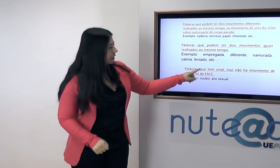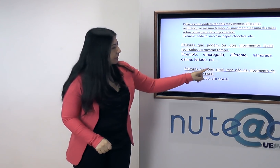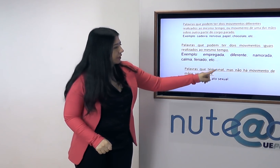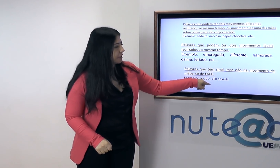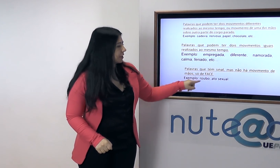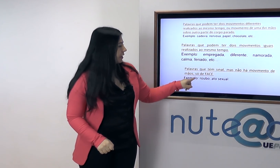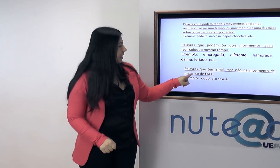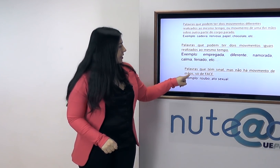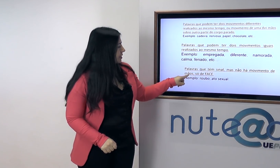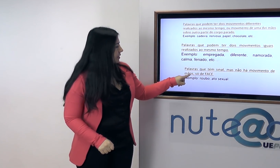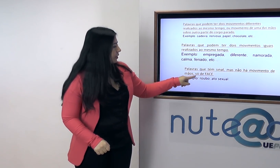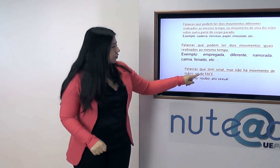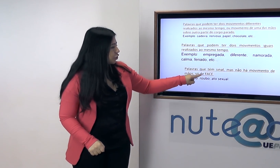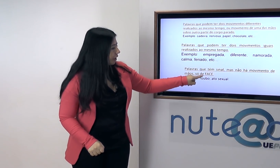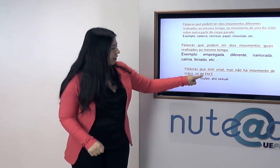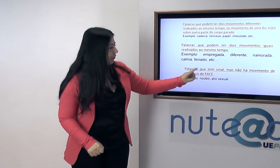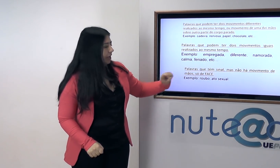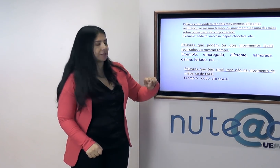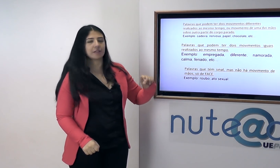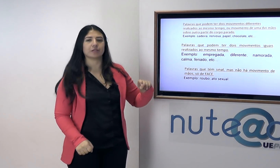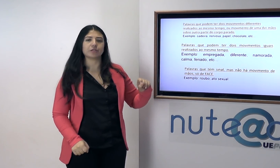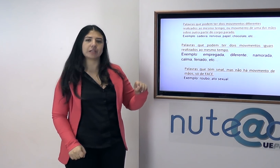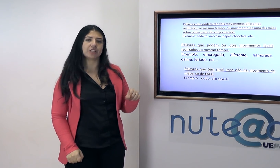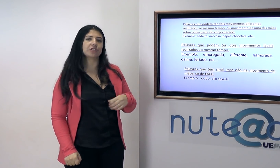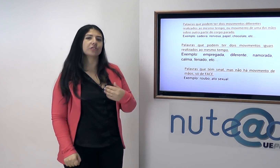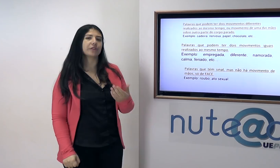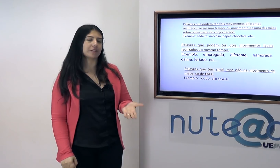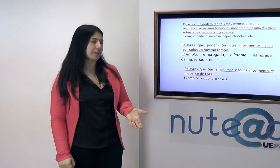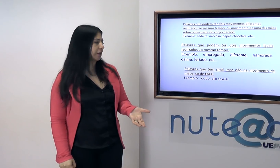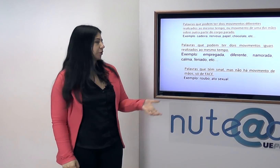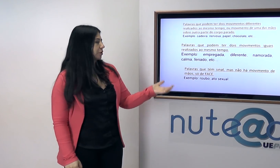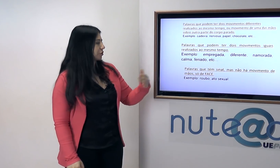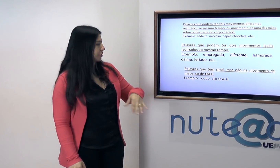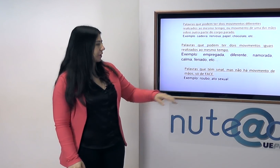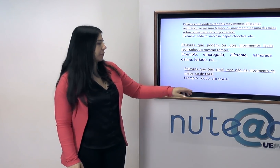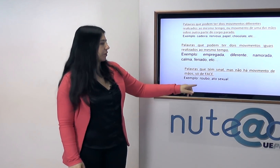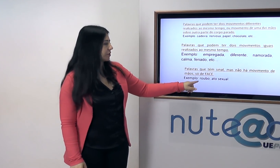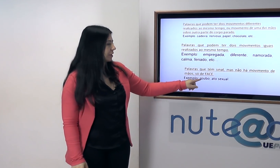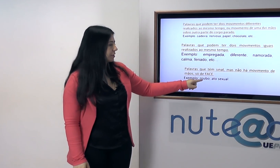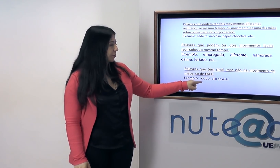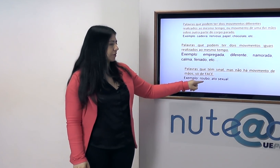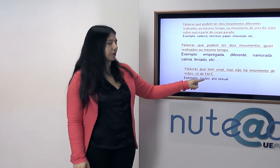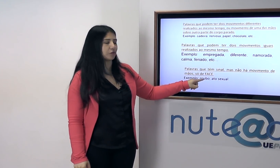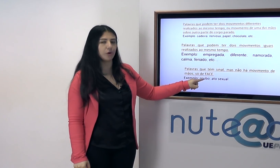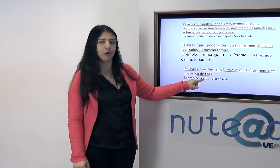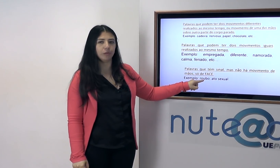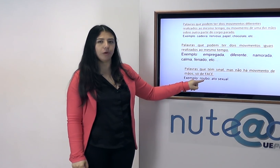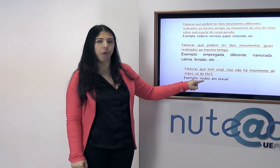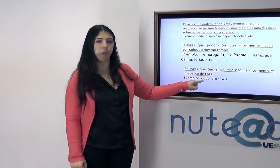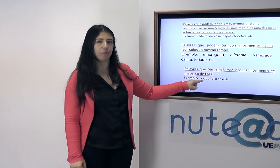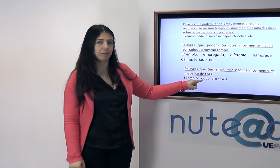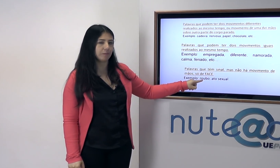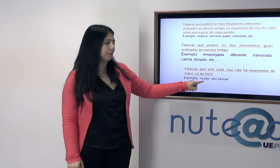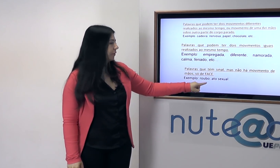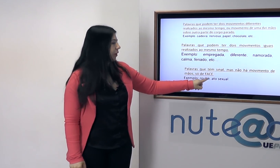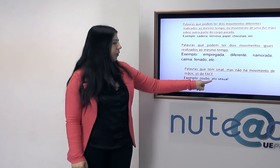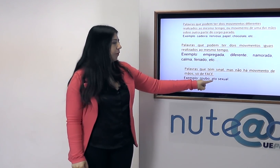Que tem sinais só na face, que são sinais disfarçados, que eu já expliquei para vocês, com o sinal de roubo ou